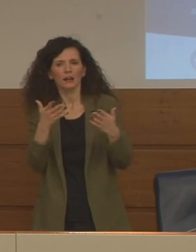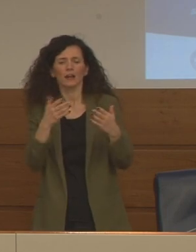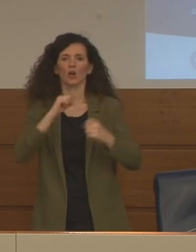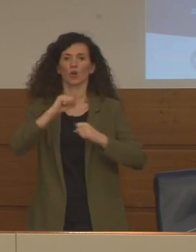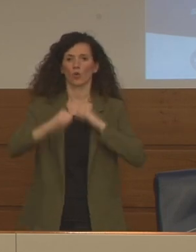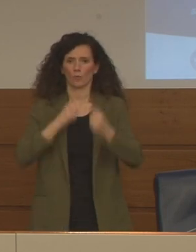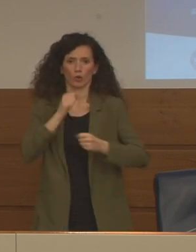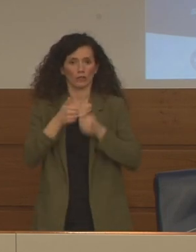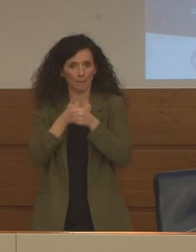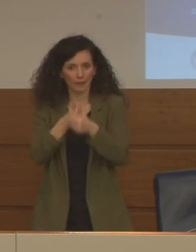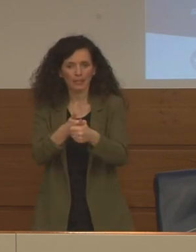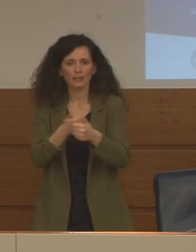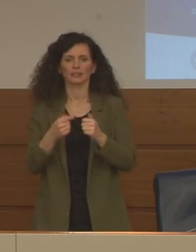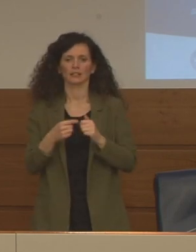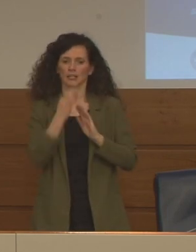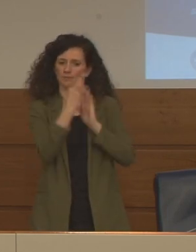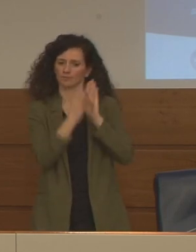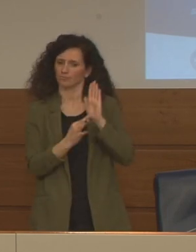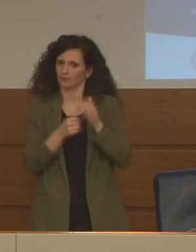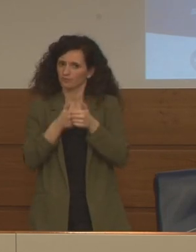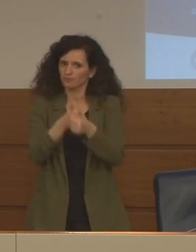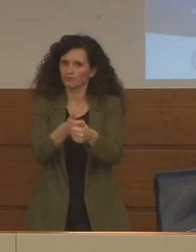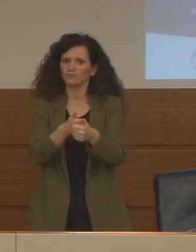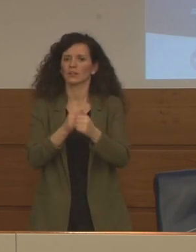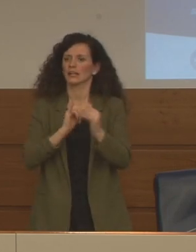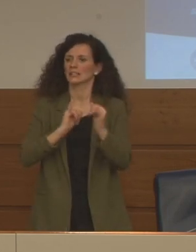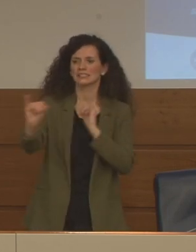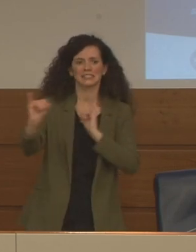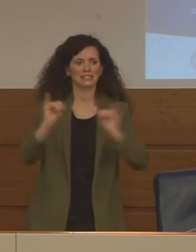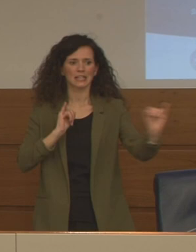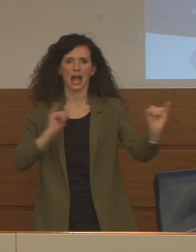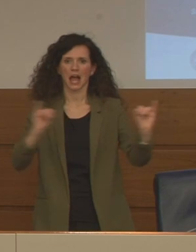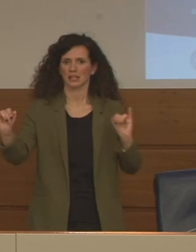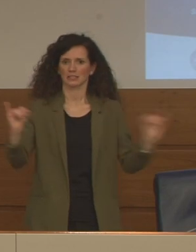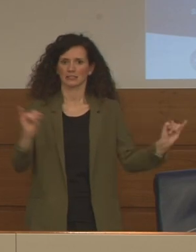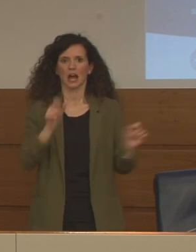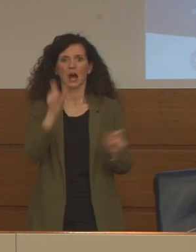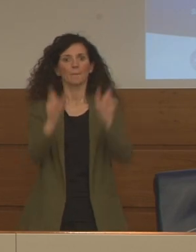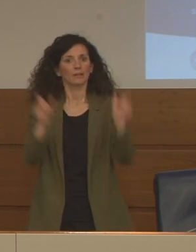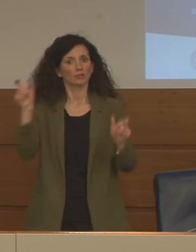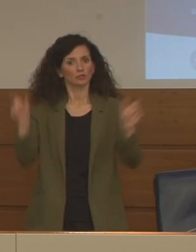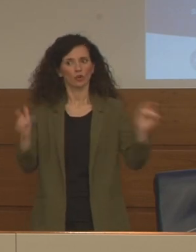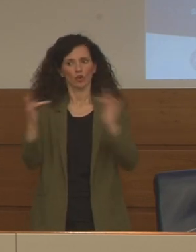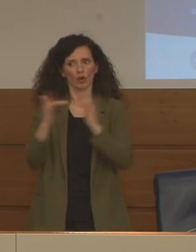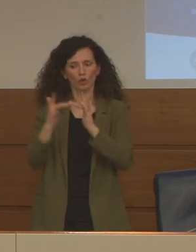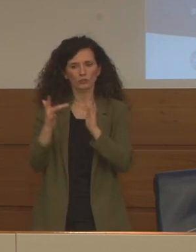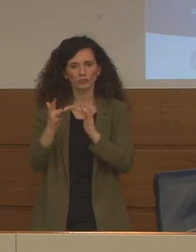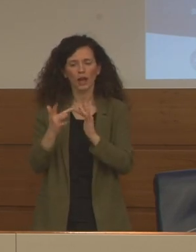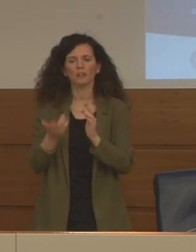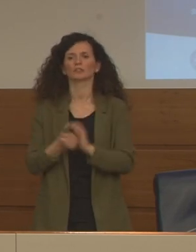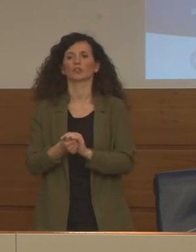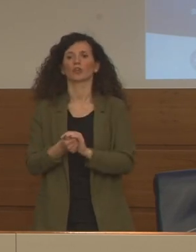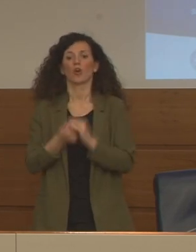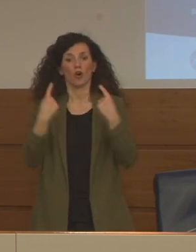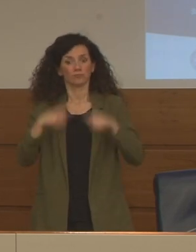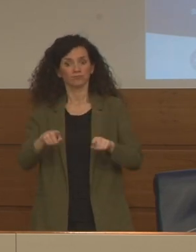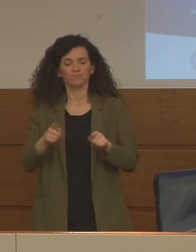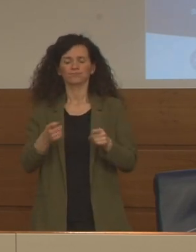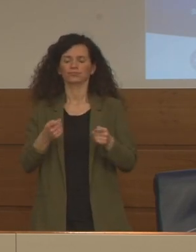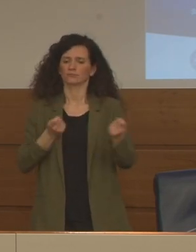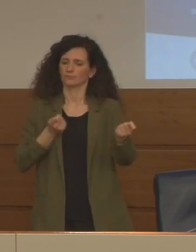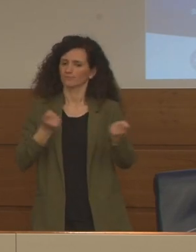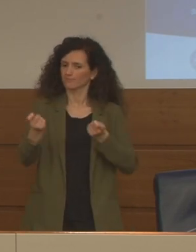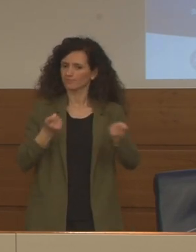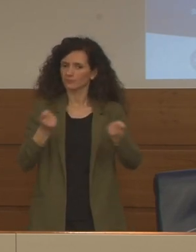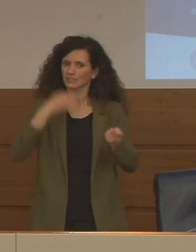molto sulle misure generali distanziamento sociale ma che va gestita da